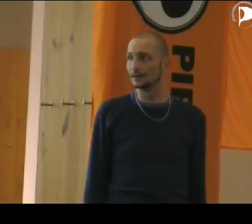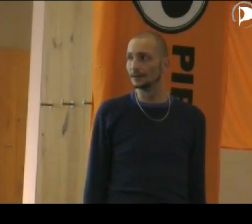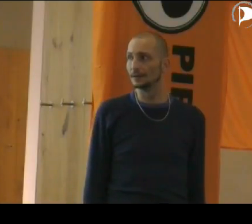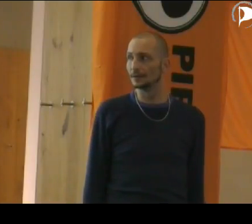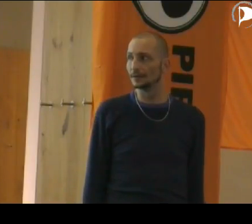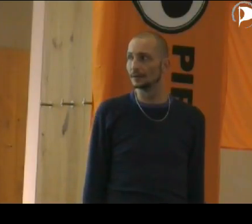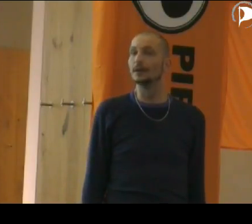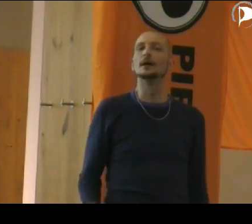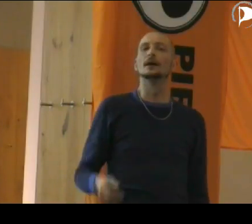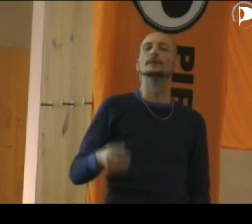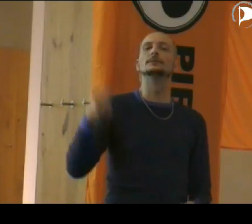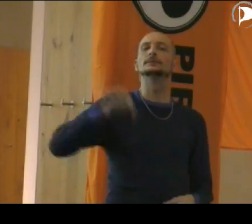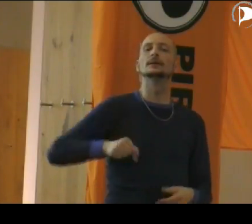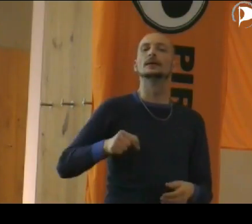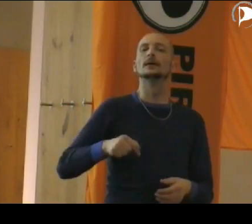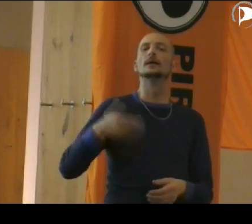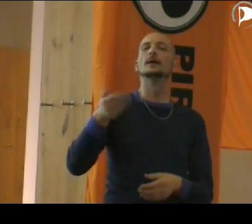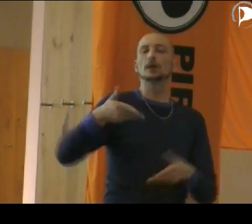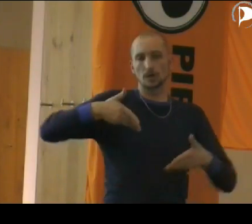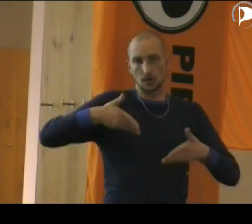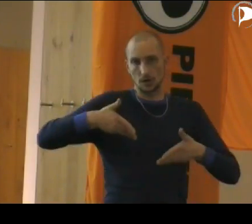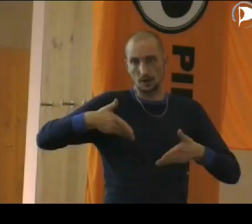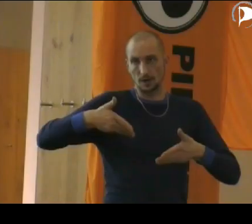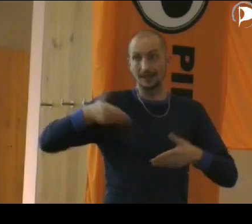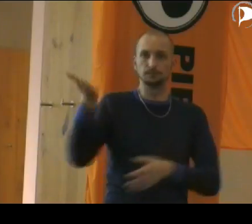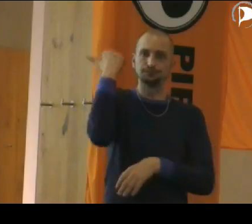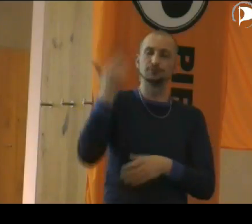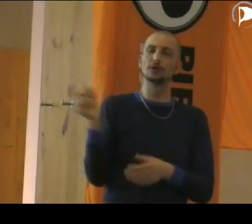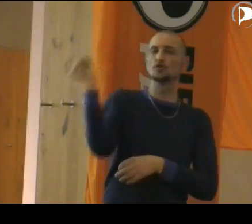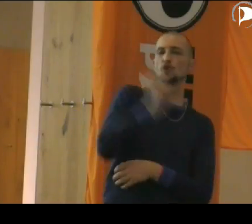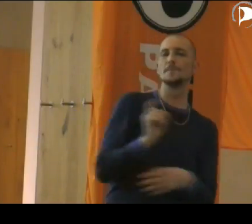fußball-ikone sun goes down under oder